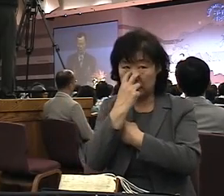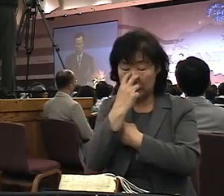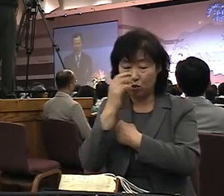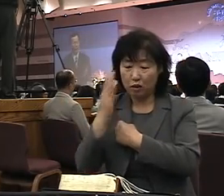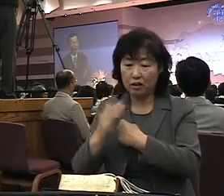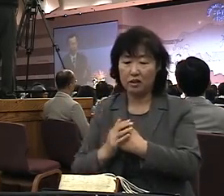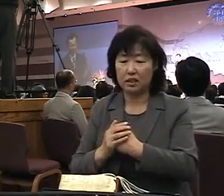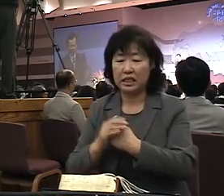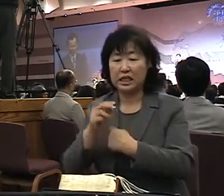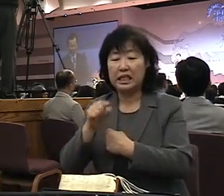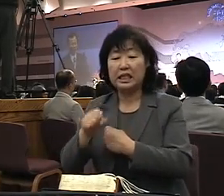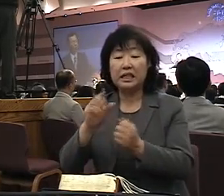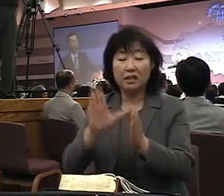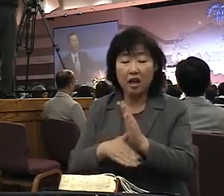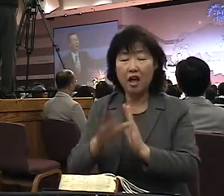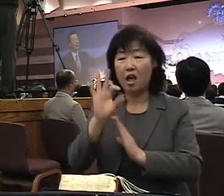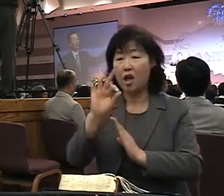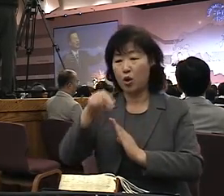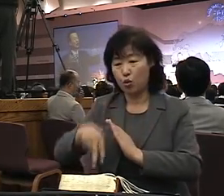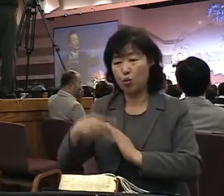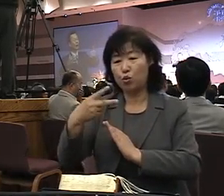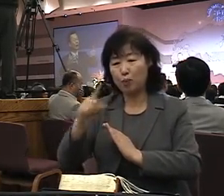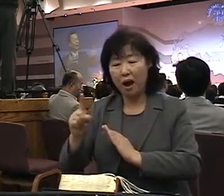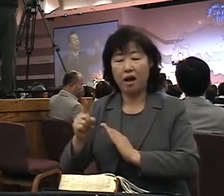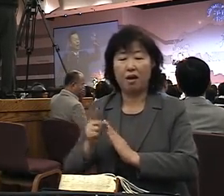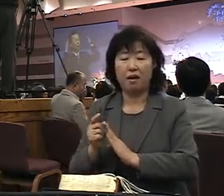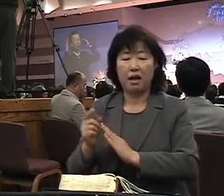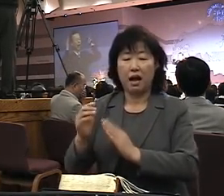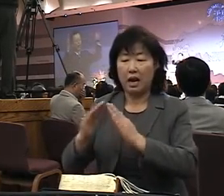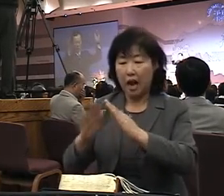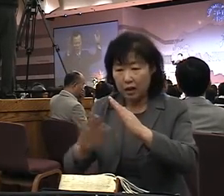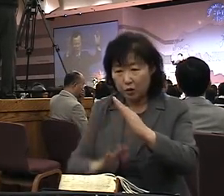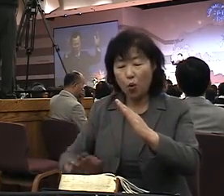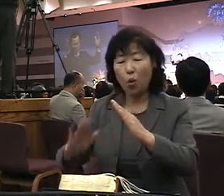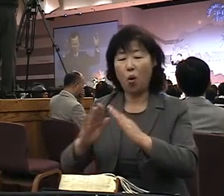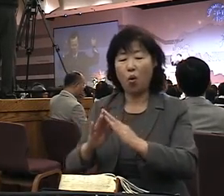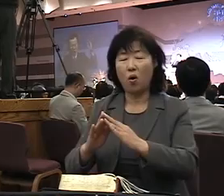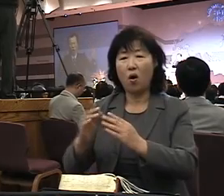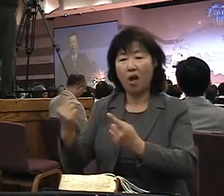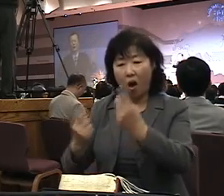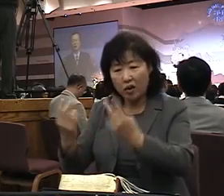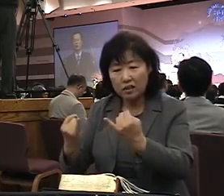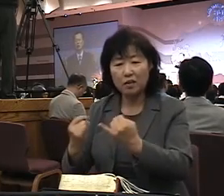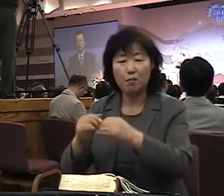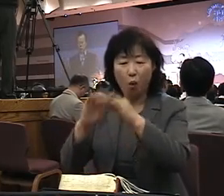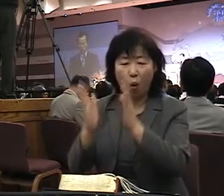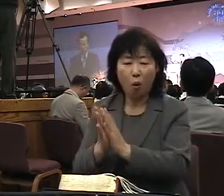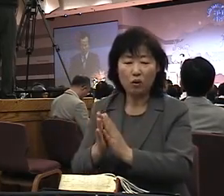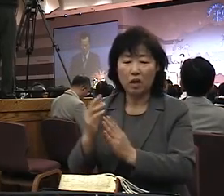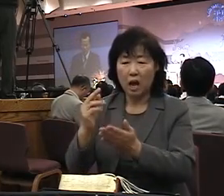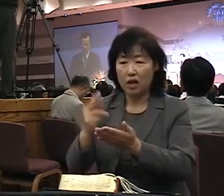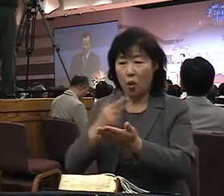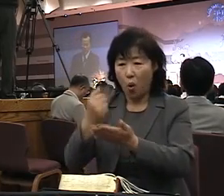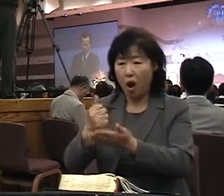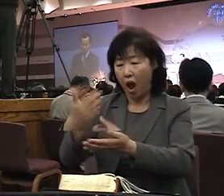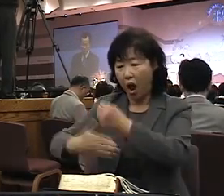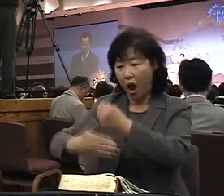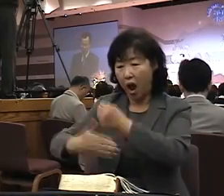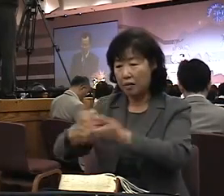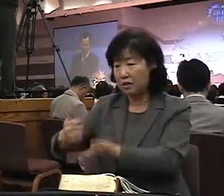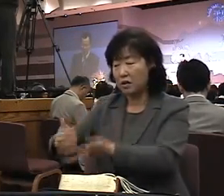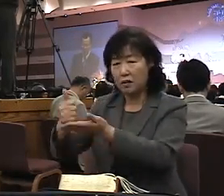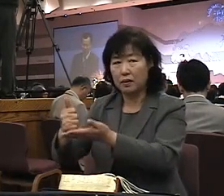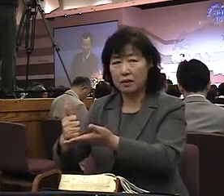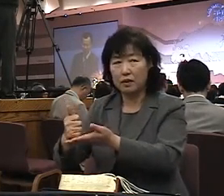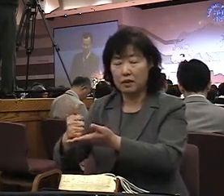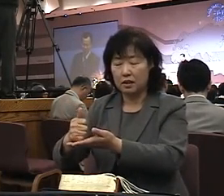이 당시에 유다는 그러면 그의 가족들, 형제들과 함께 여호와 하나님을 섬기면서 철저하게 자신의 모습을 지켜야